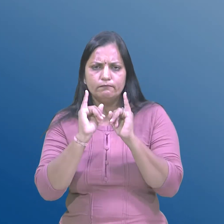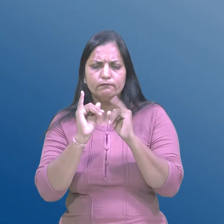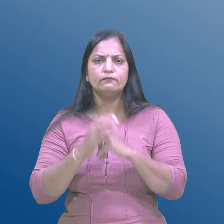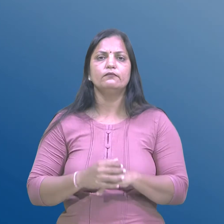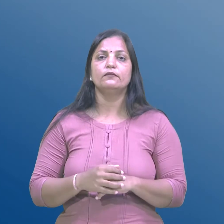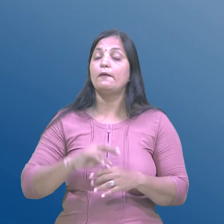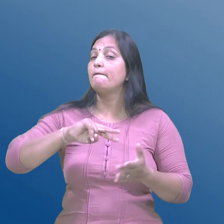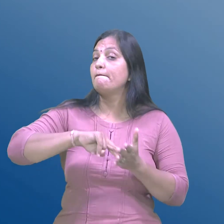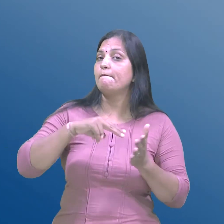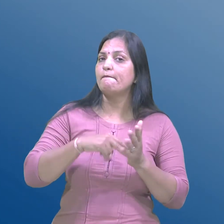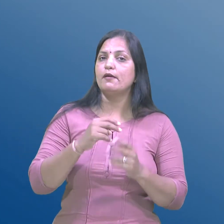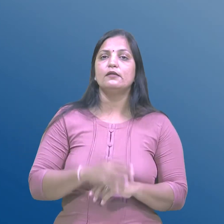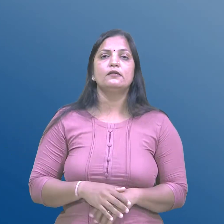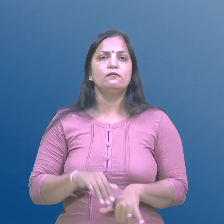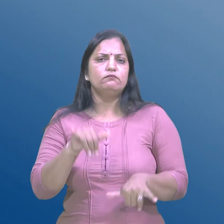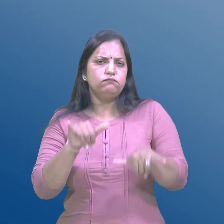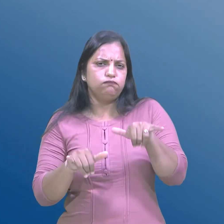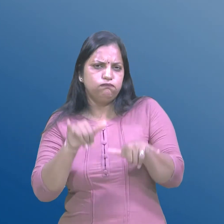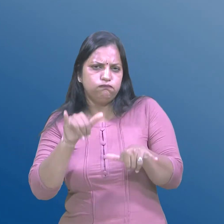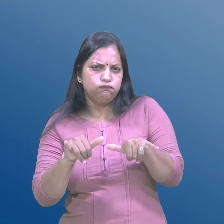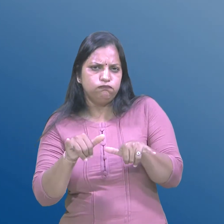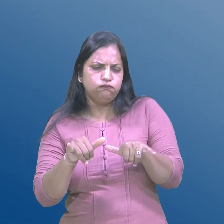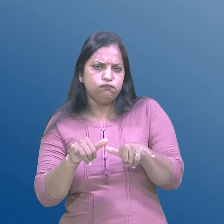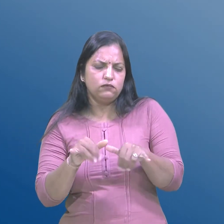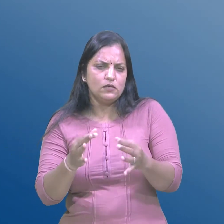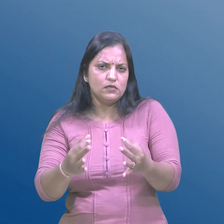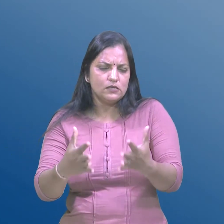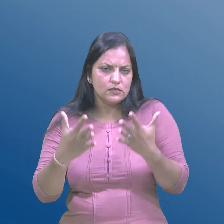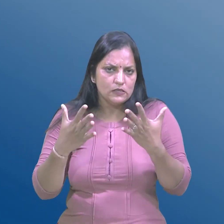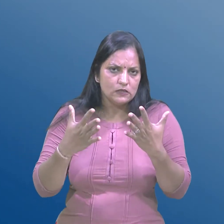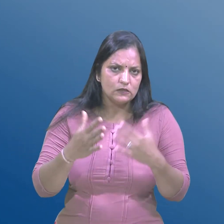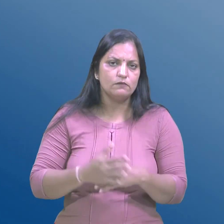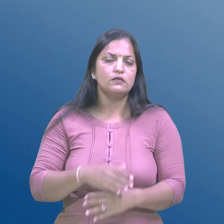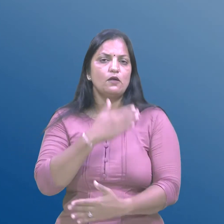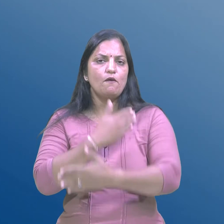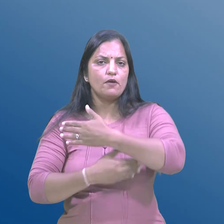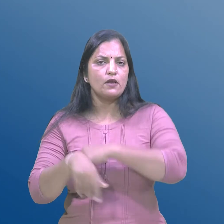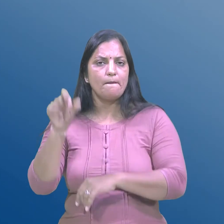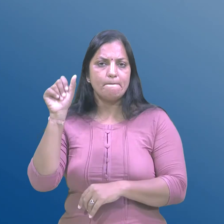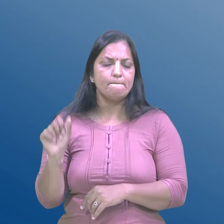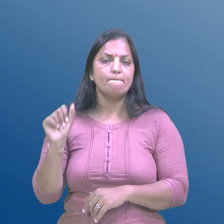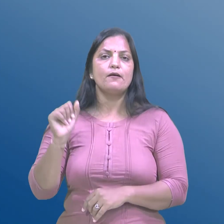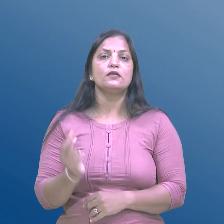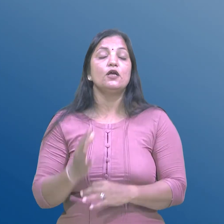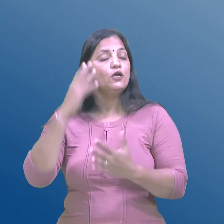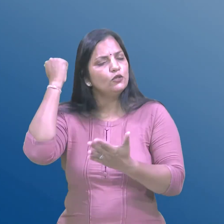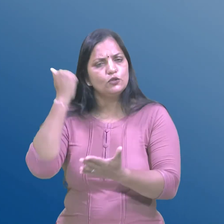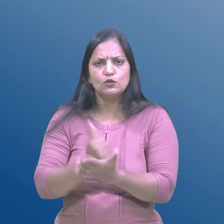અર્થાત અનુરૂપતા કે ખાસ ડિઝાઇન અને વિકલાંગતા ધરાવતી વ્યક્તિઓના ચોક્કસ જૂથ માટે